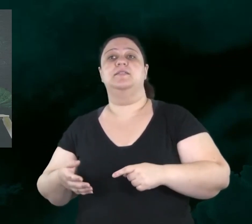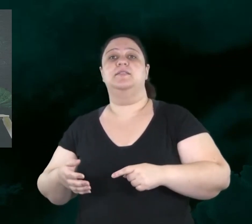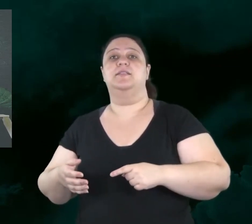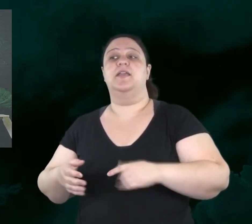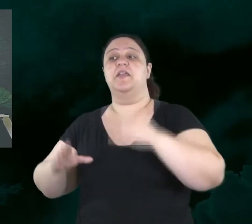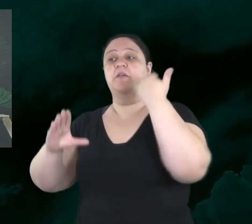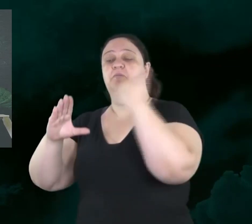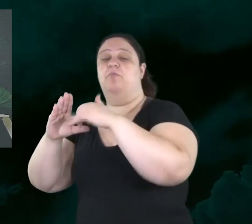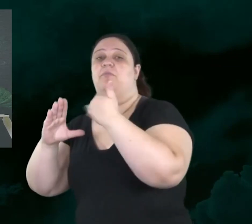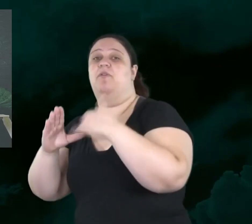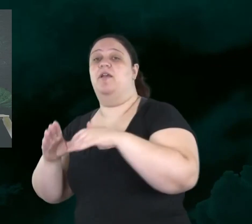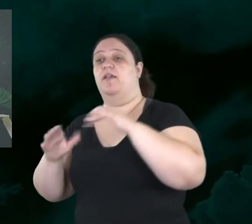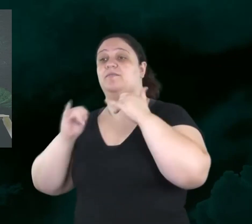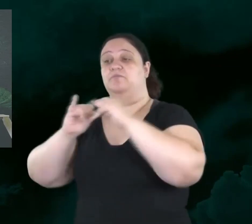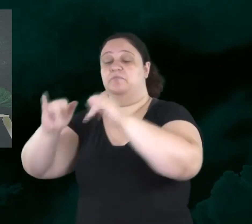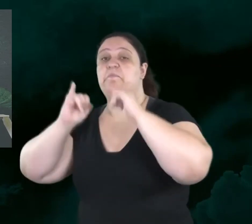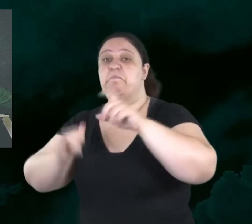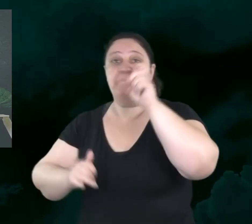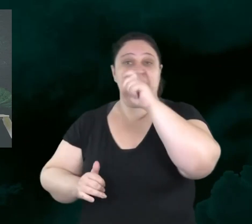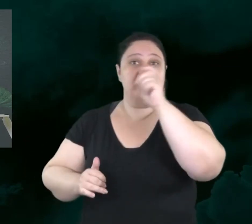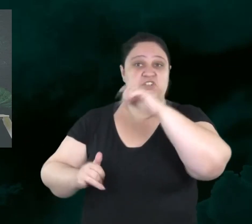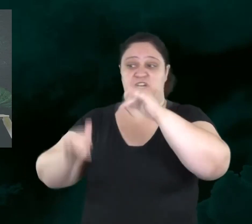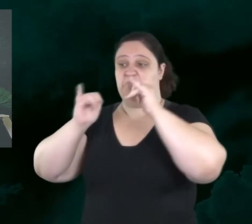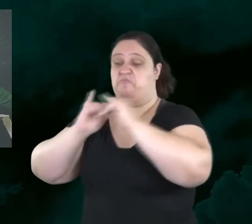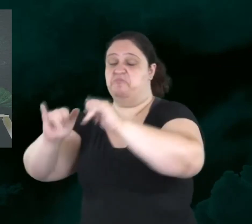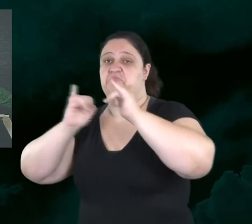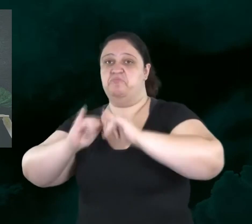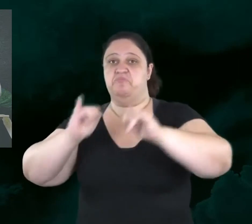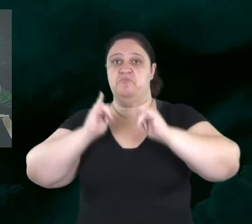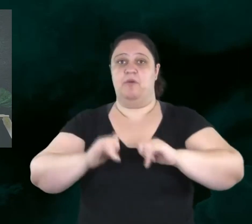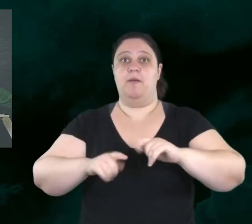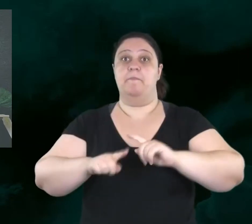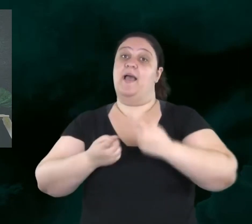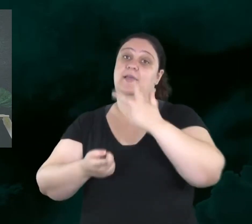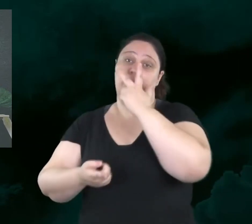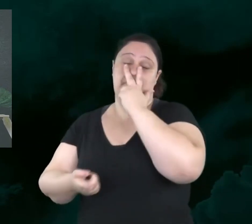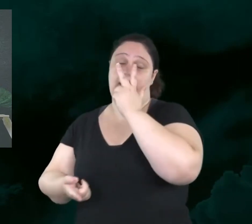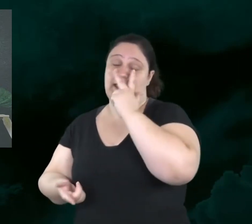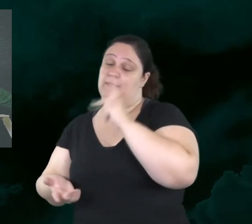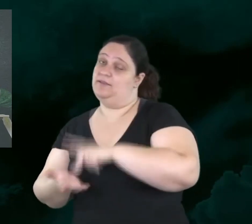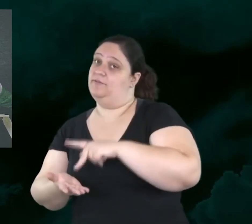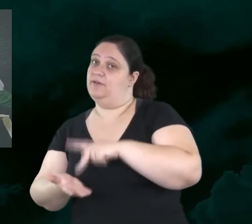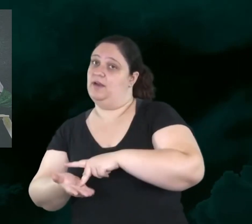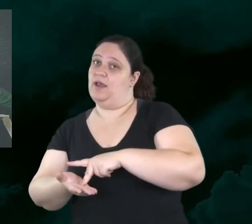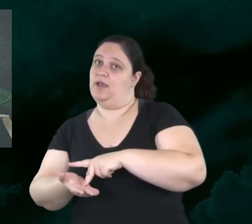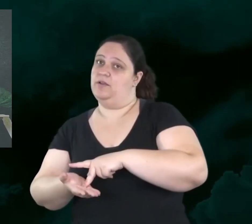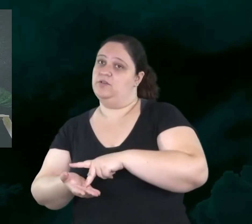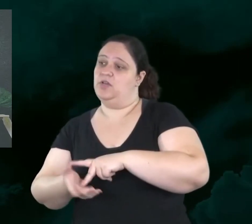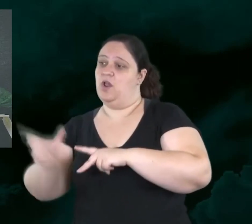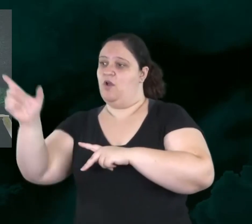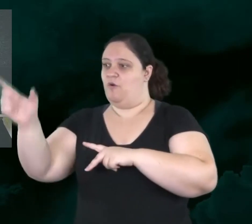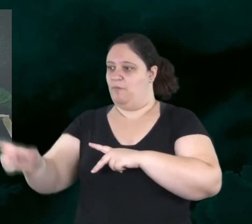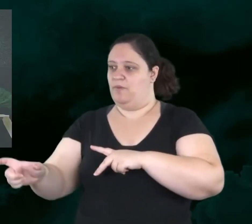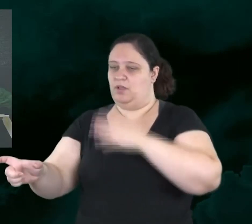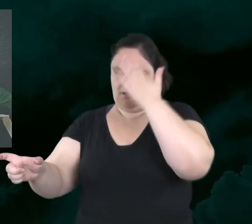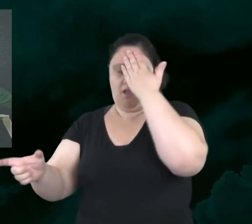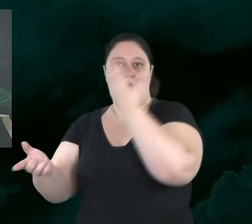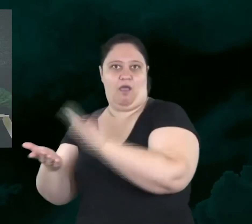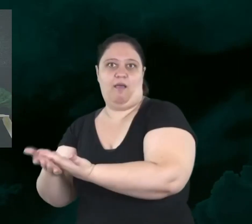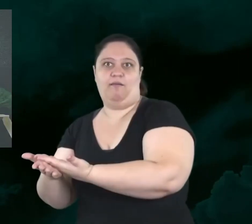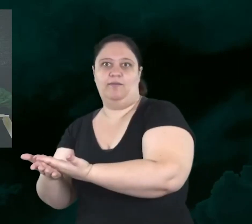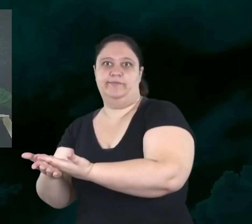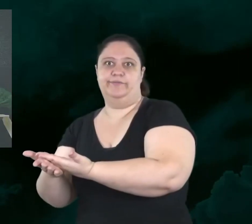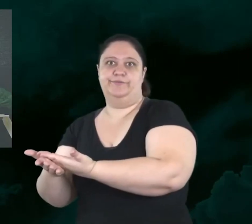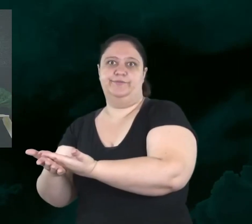coisas que parecem verdades, e o homem vai correr atrás pensando que é uma verdade, mas a verdade está o